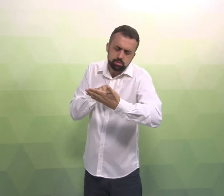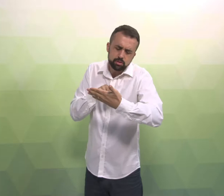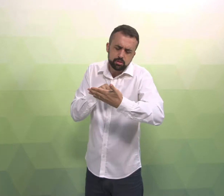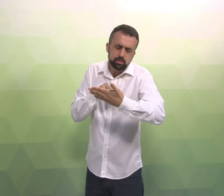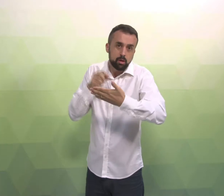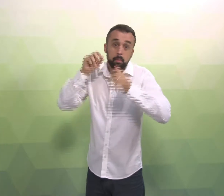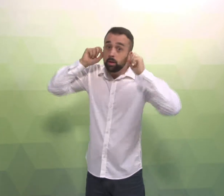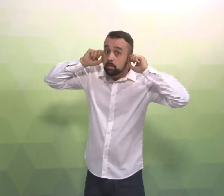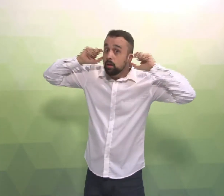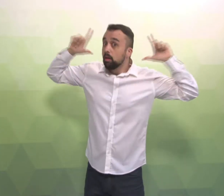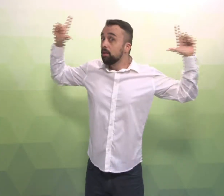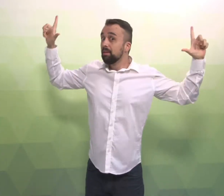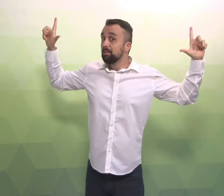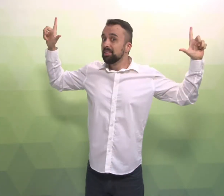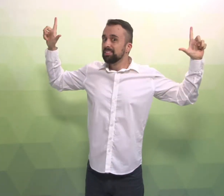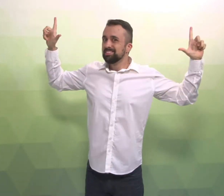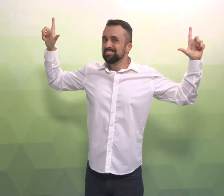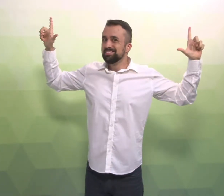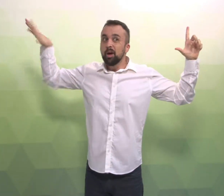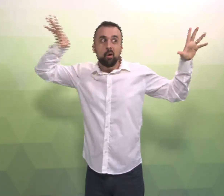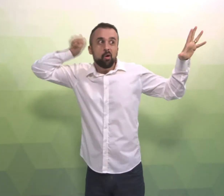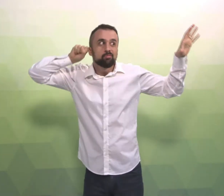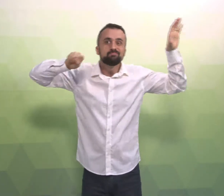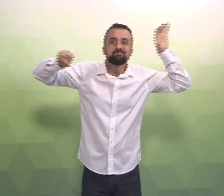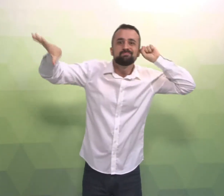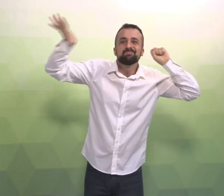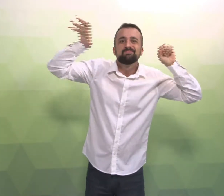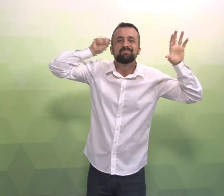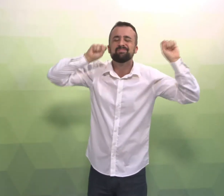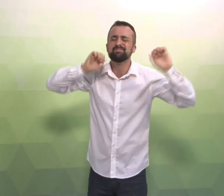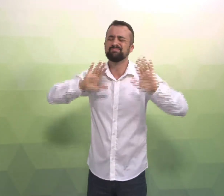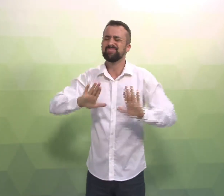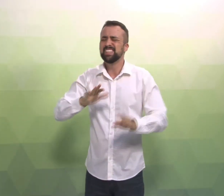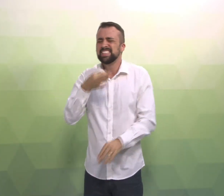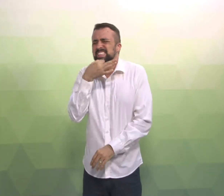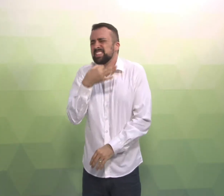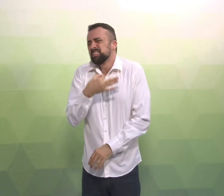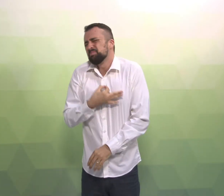Estamos focados em algo visualmente, mas os ouvidos continuam abertos.